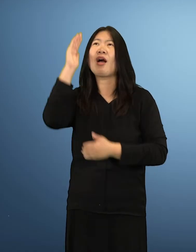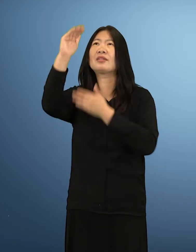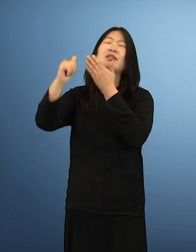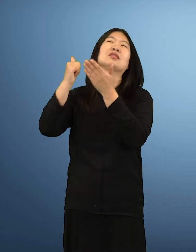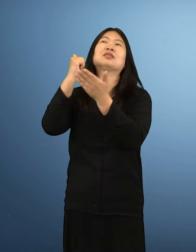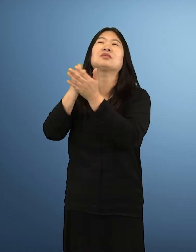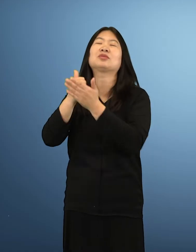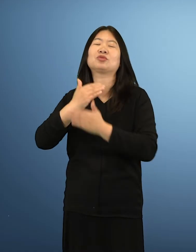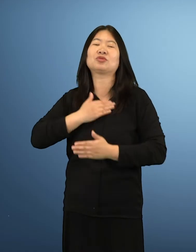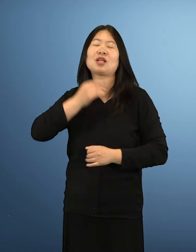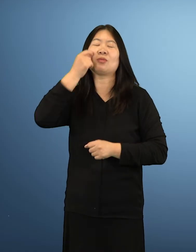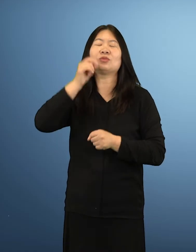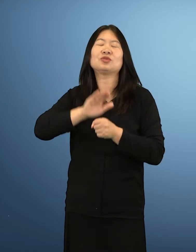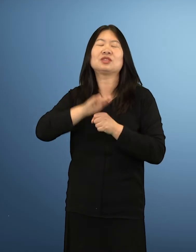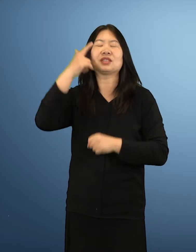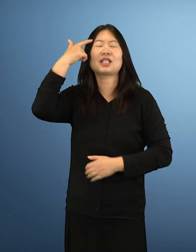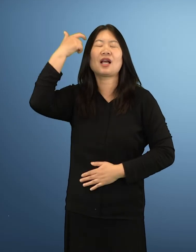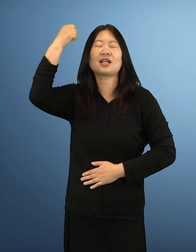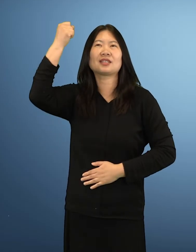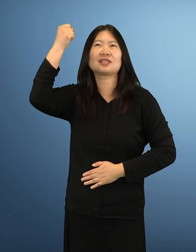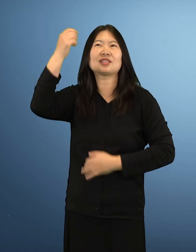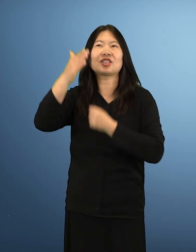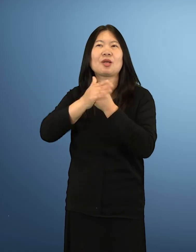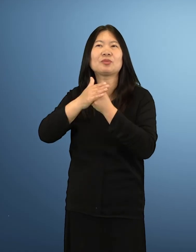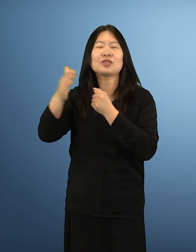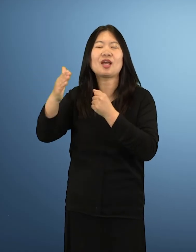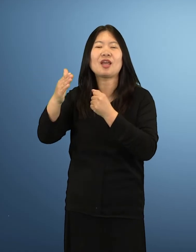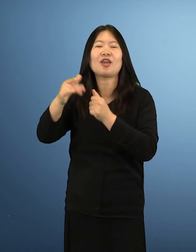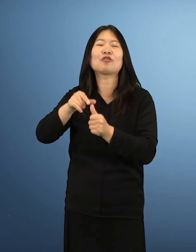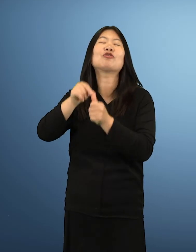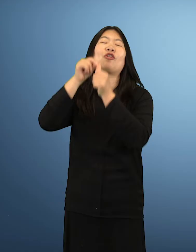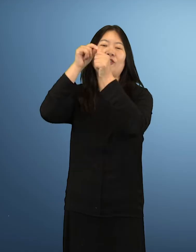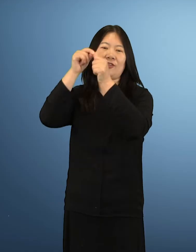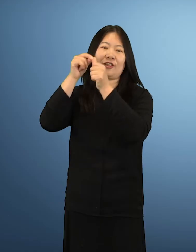하나님은 우리를 불쌍히 여기셔서 구원할 것이다.